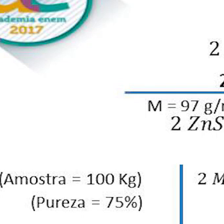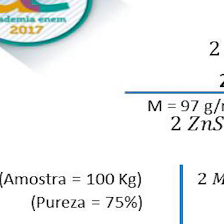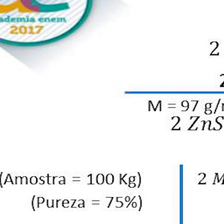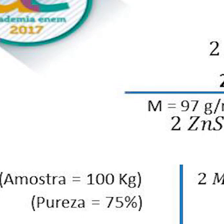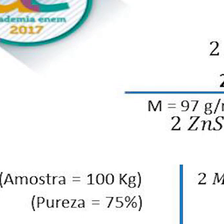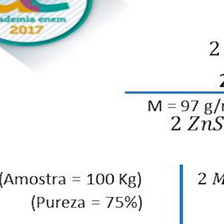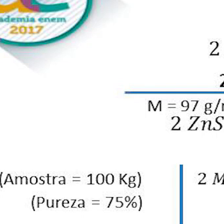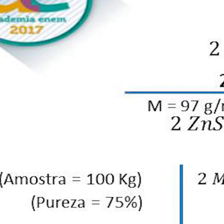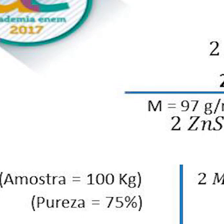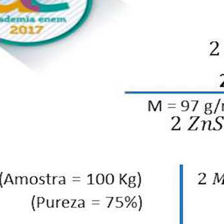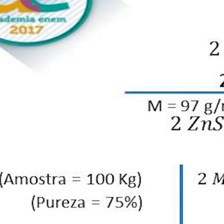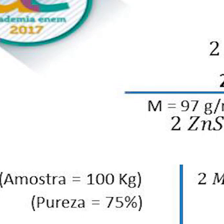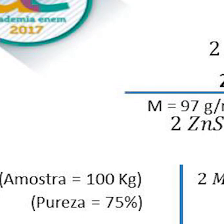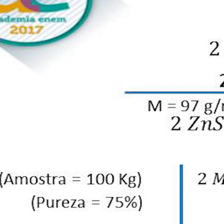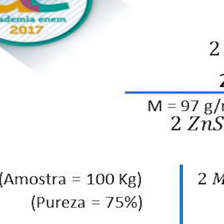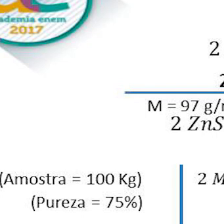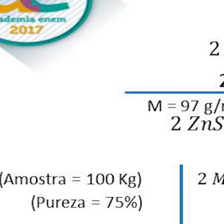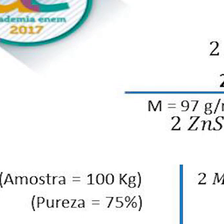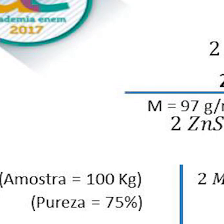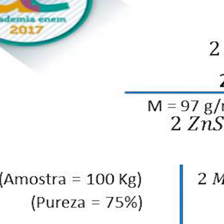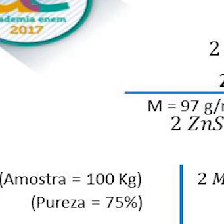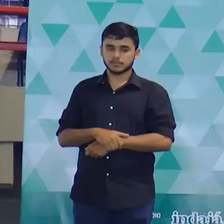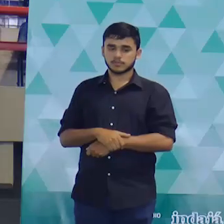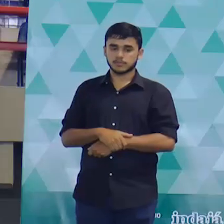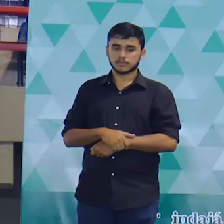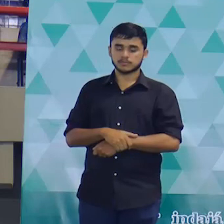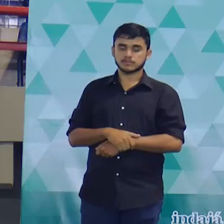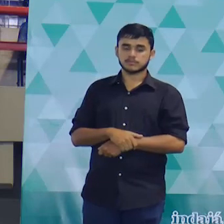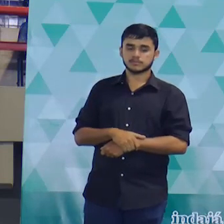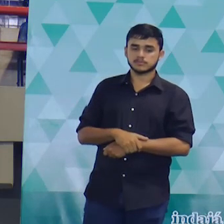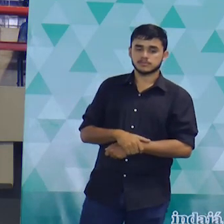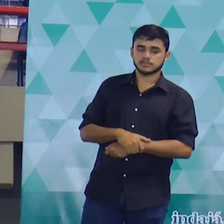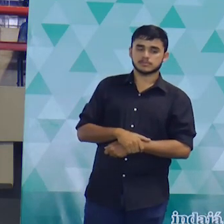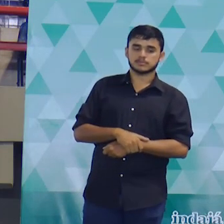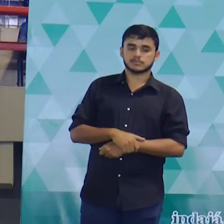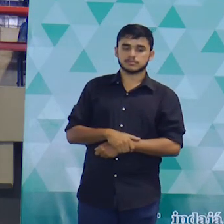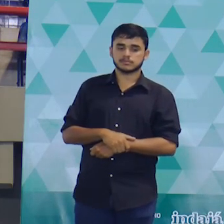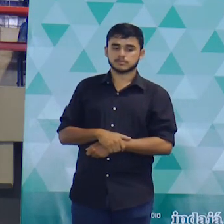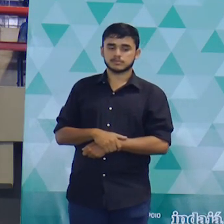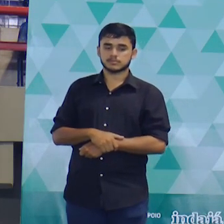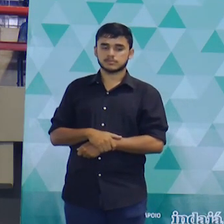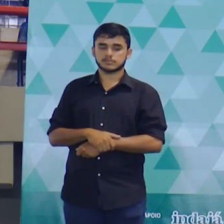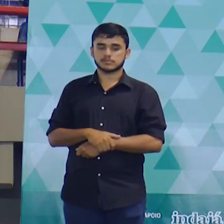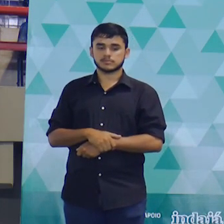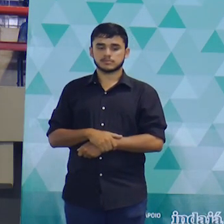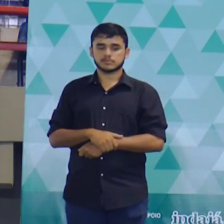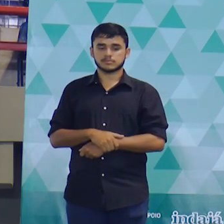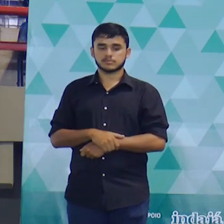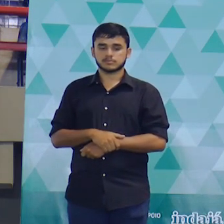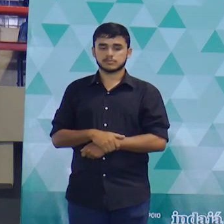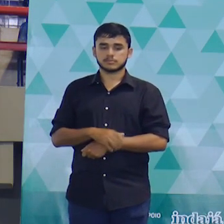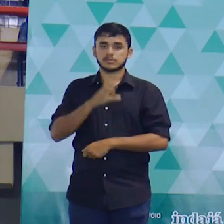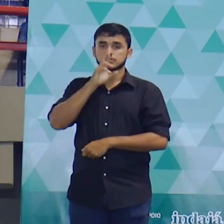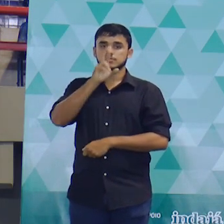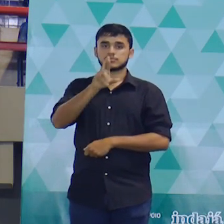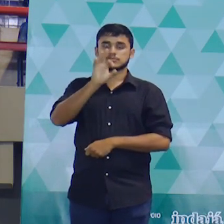40 quilogramas. E você marca nessa questão a letra